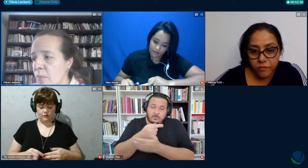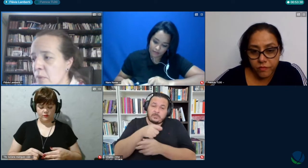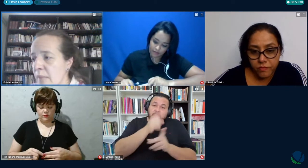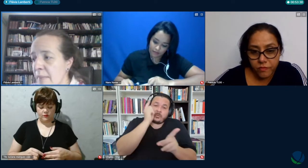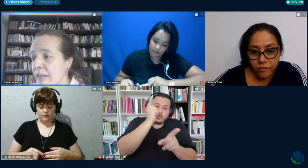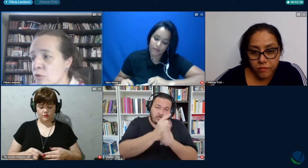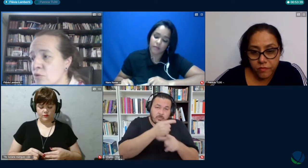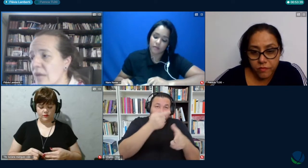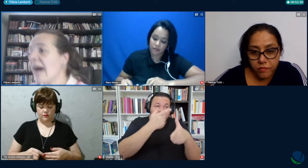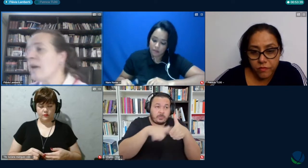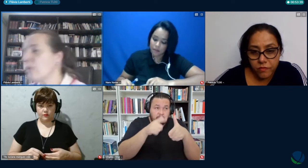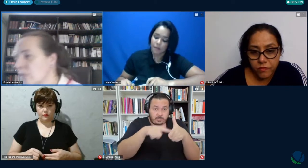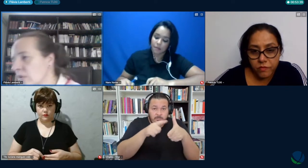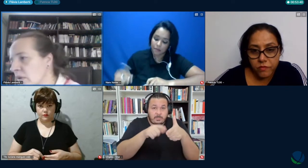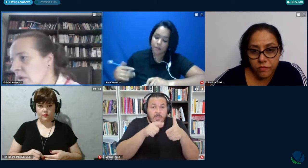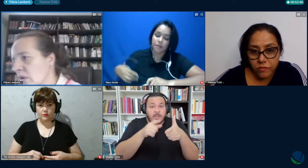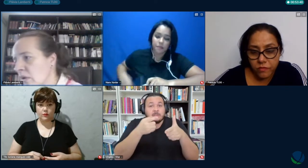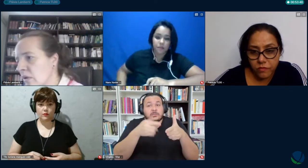fragmentos problemáticos